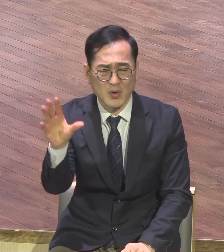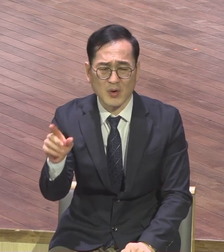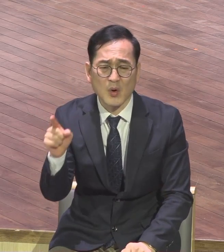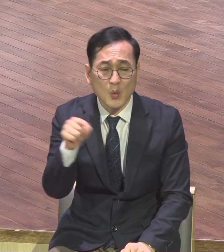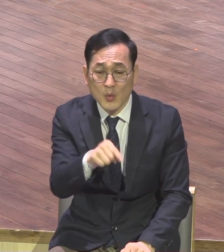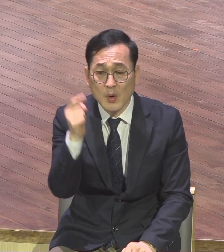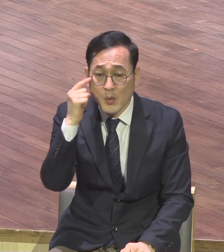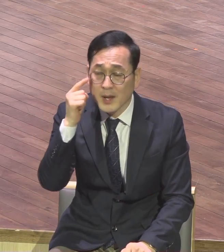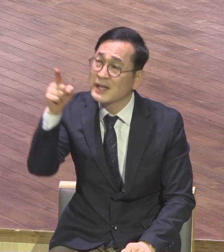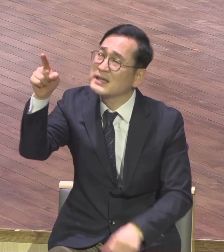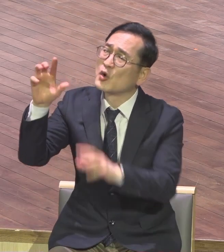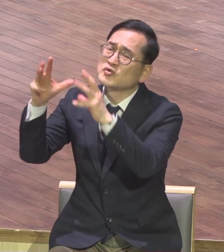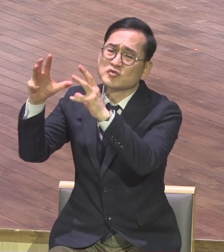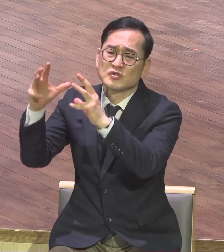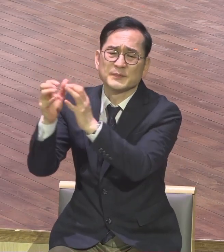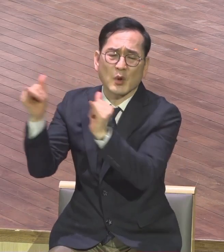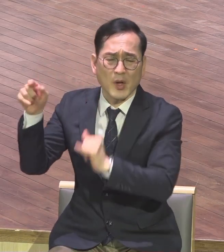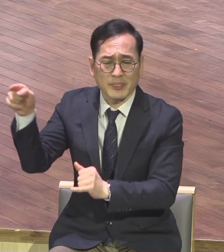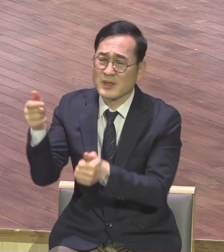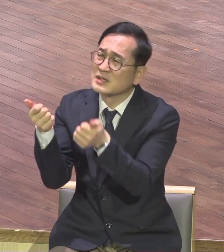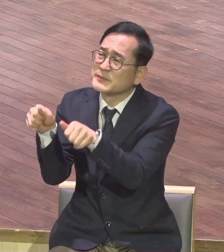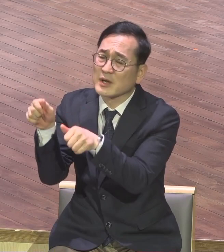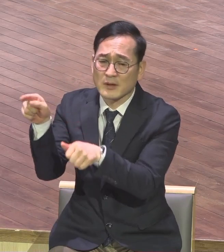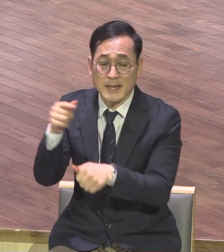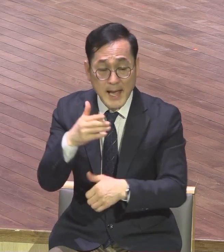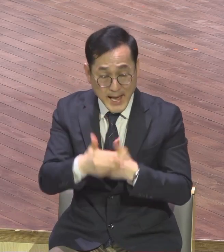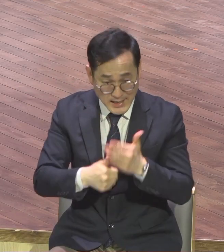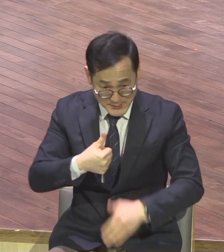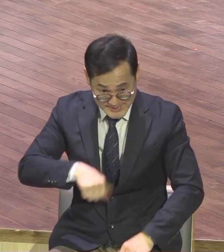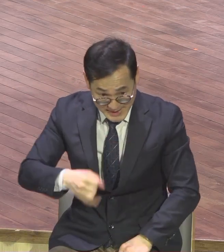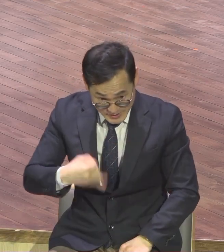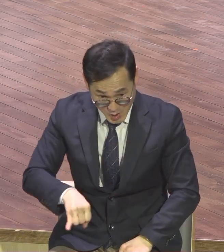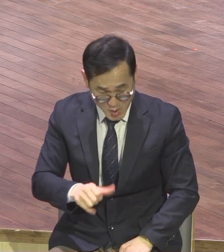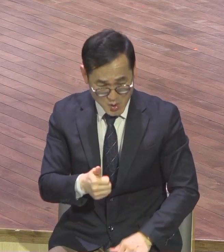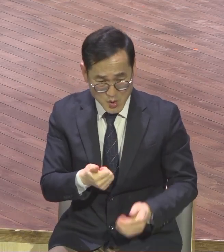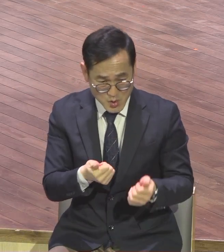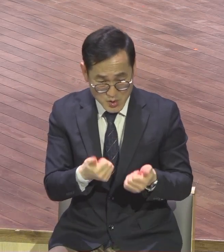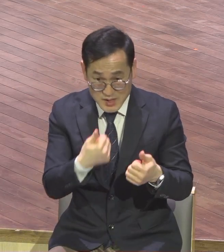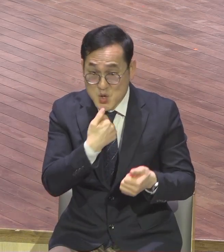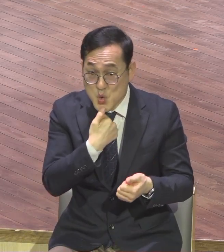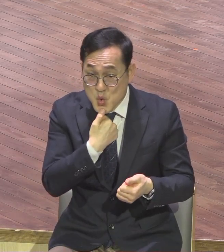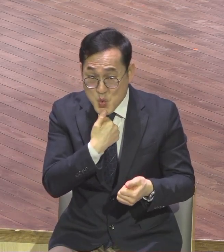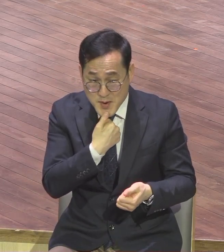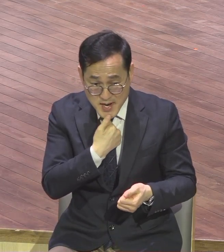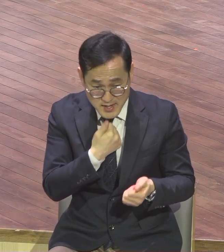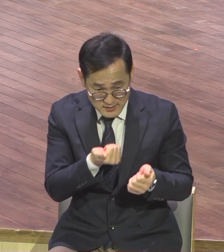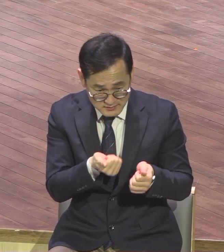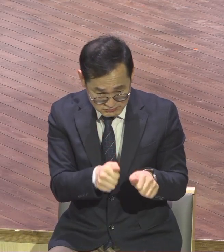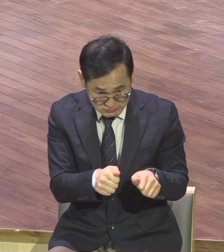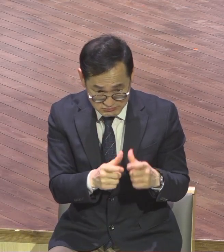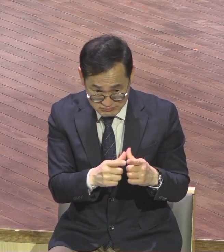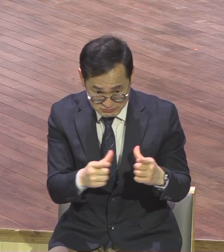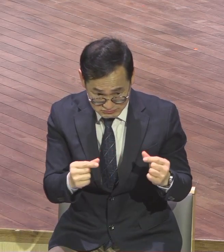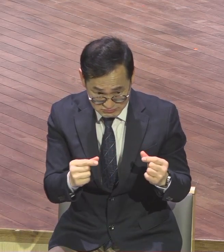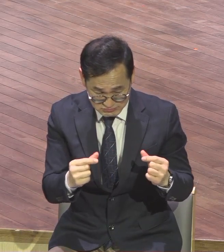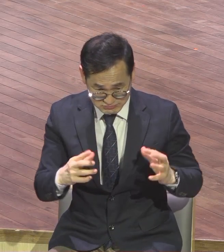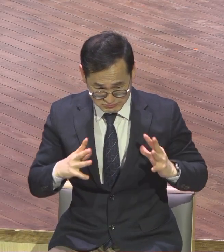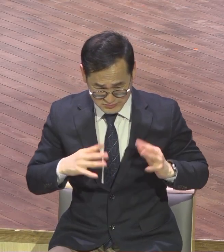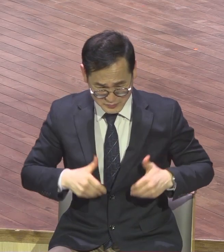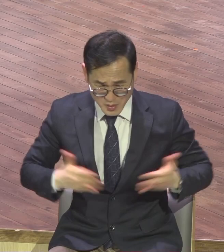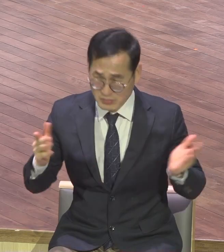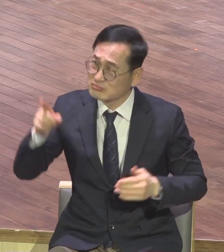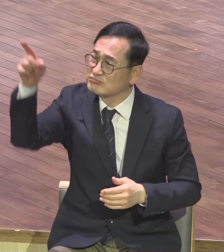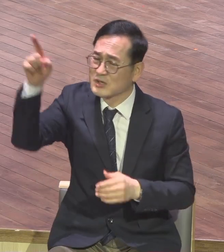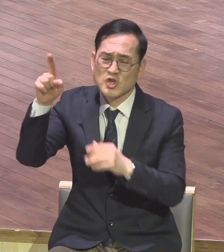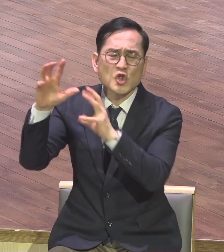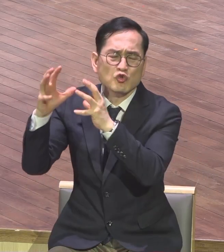그겁니다. 구원받은 하나님의 자녀는 이 로마 시민권이 아니라 우리 천국 시민을 가진 자들이다 라고 하는